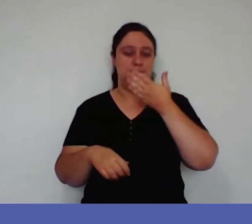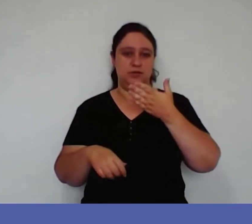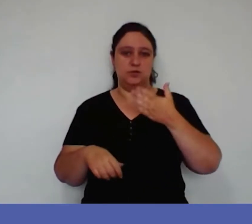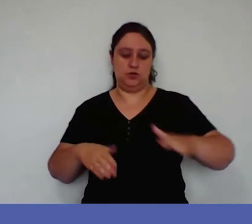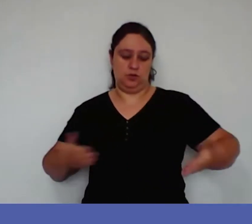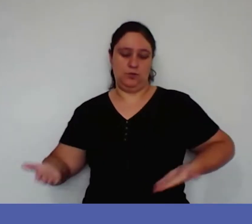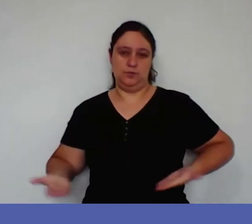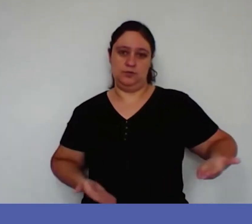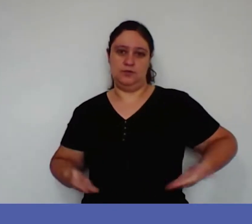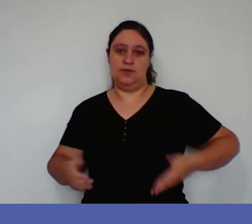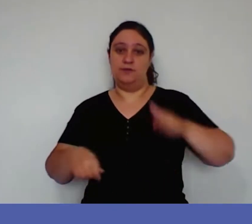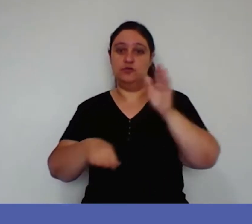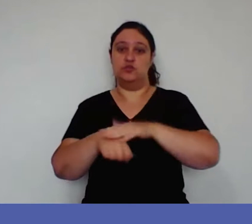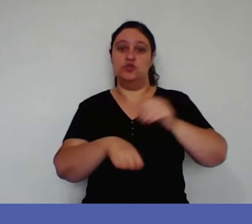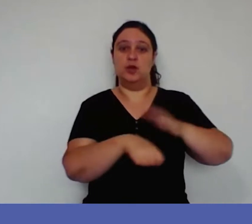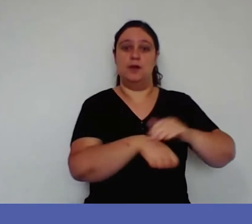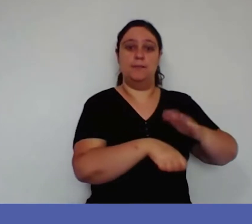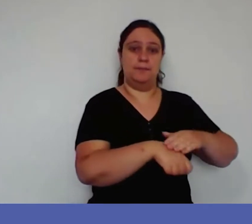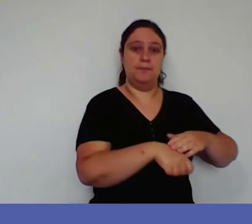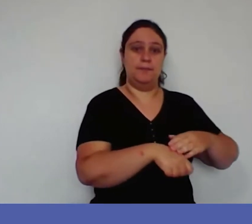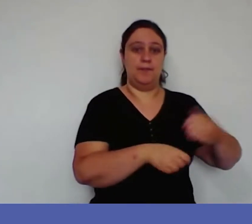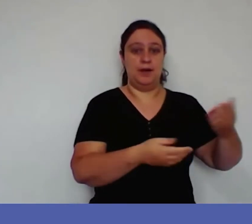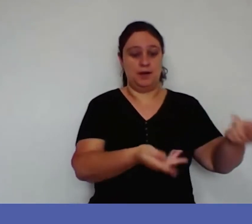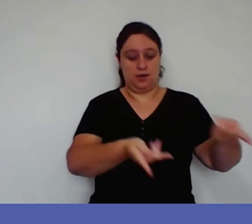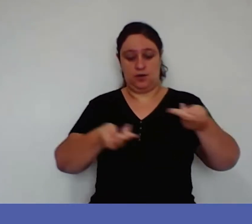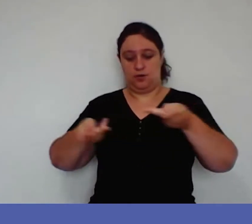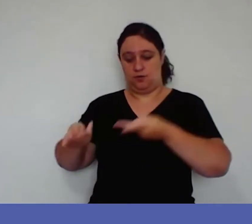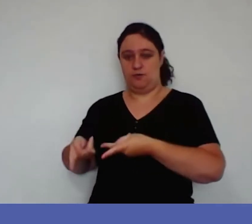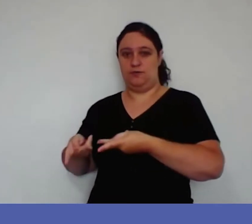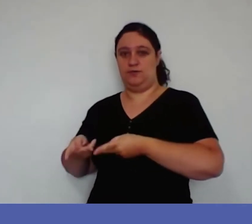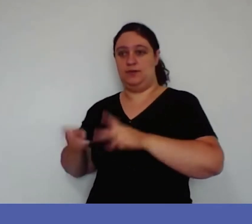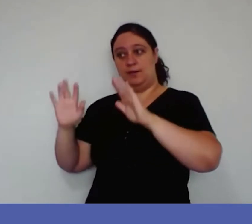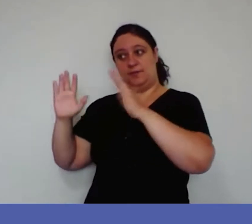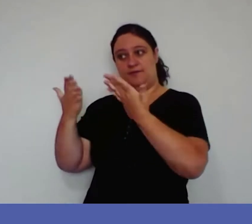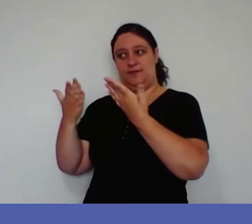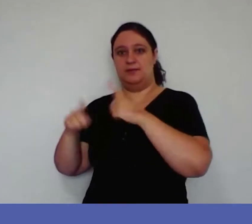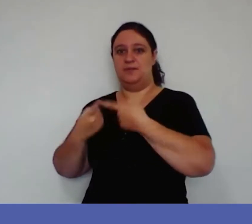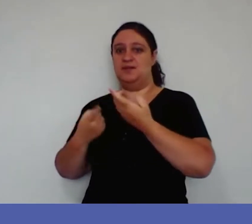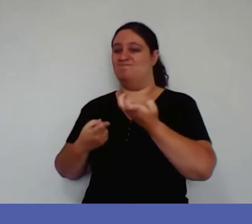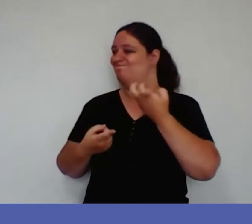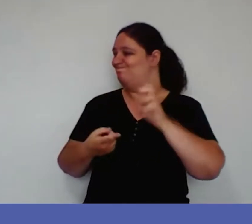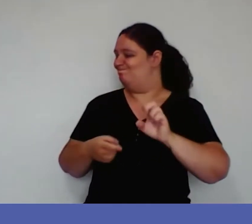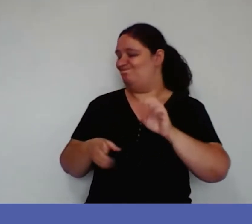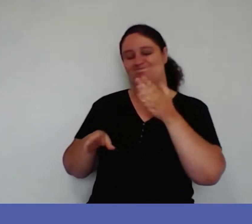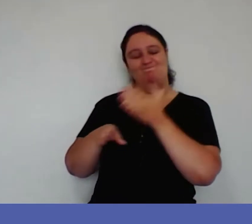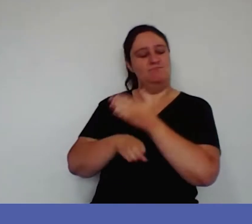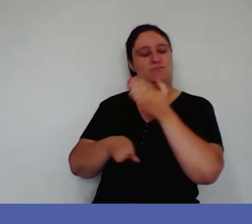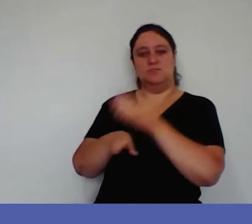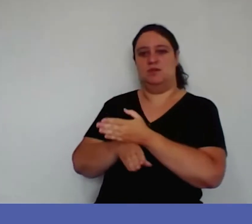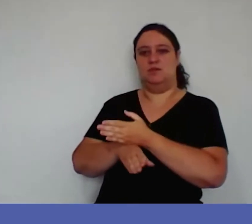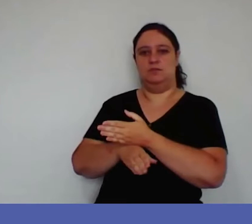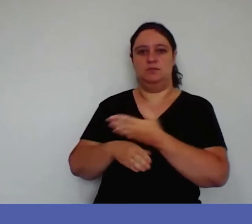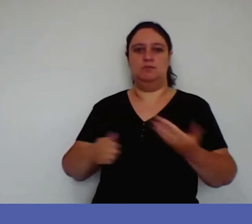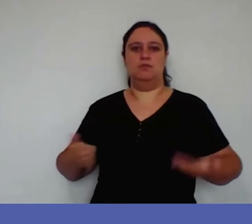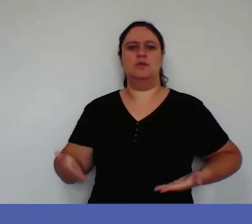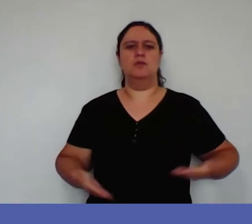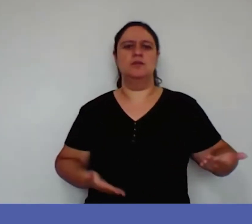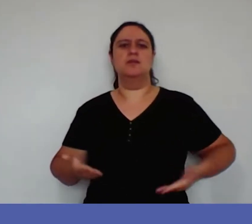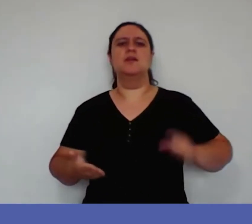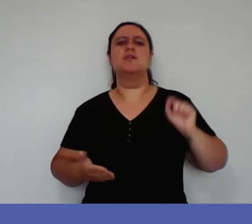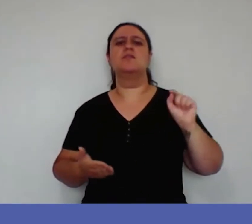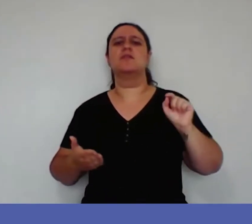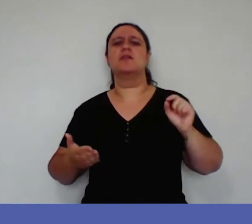bodas, mas estes não quiseram vir. Irmão, quem são esses servos que ele chamou